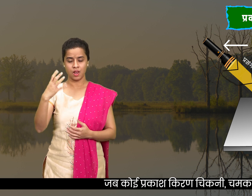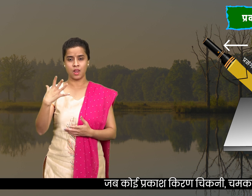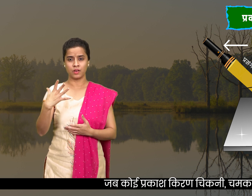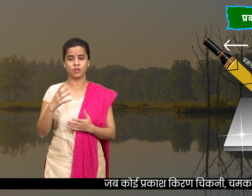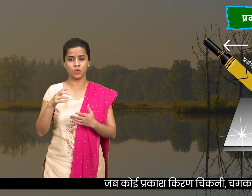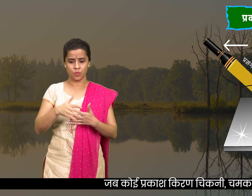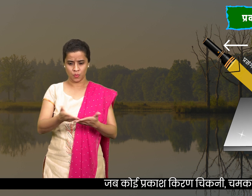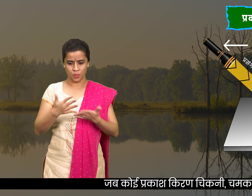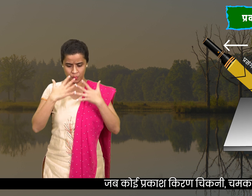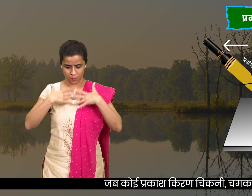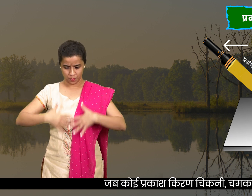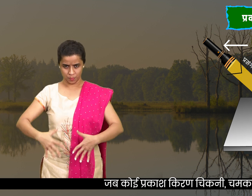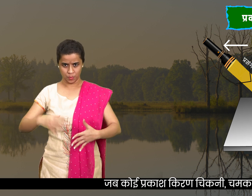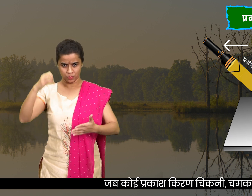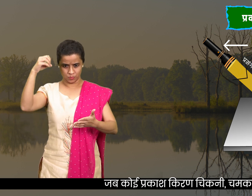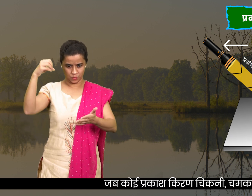चिकनी, चमकदार